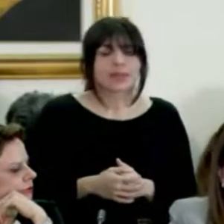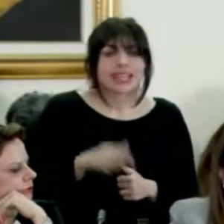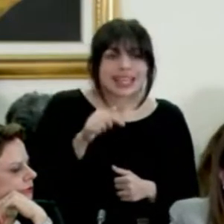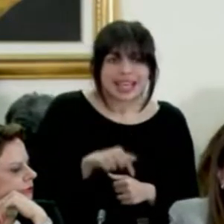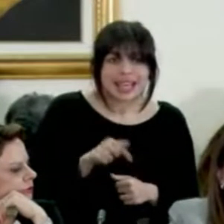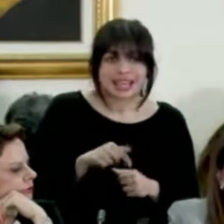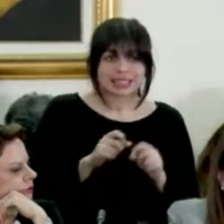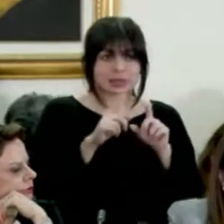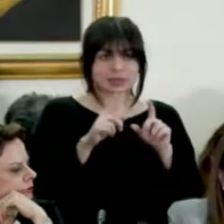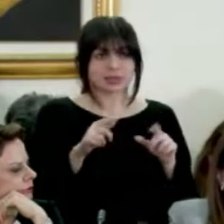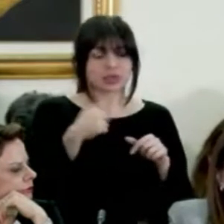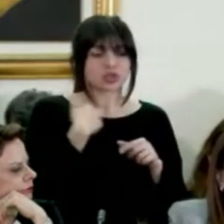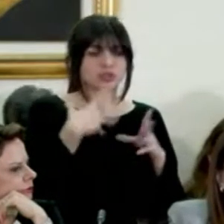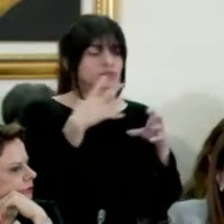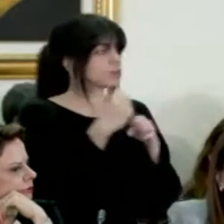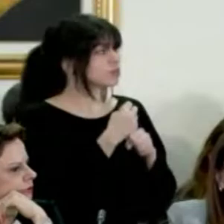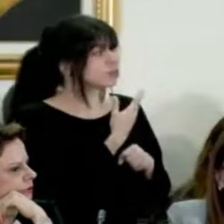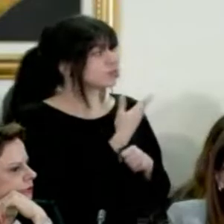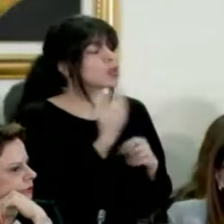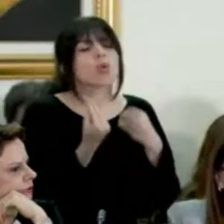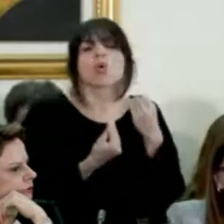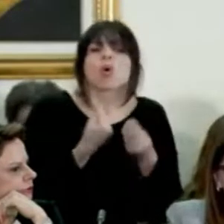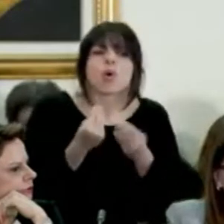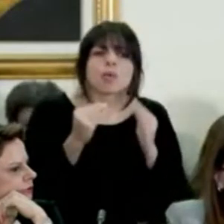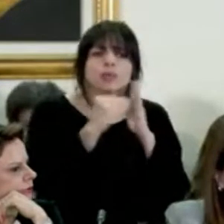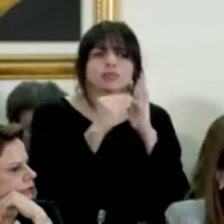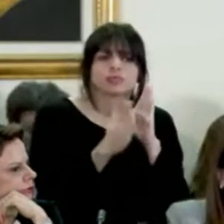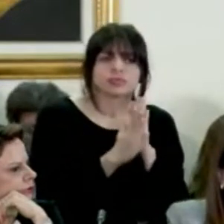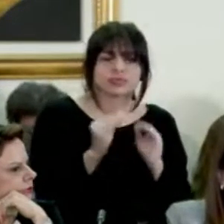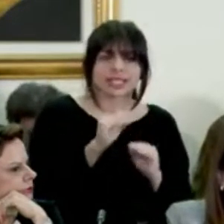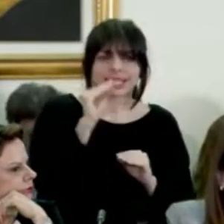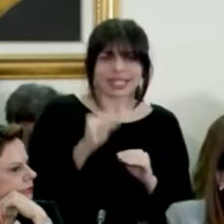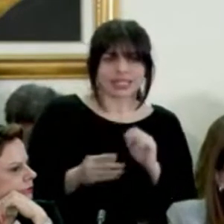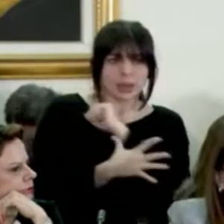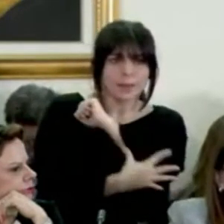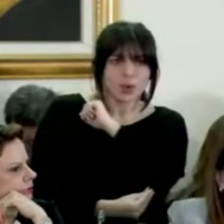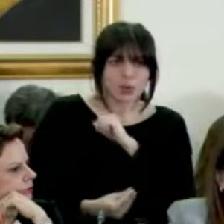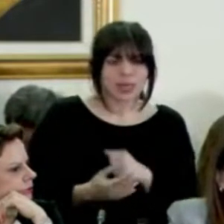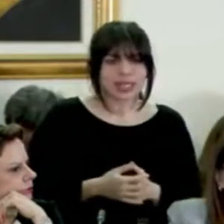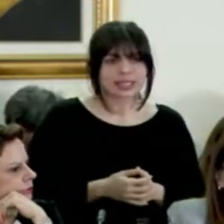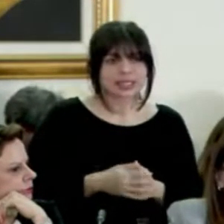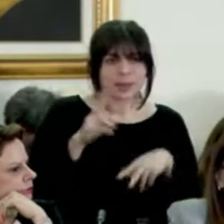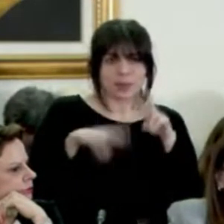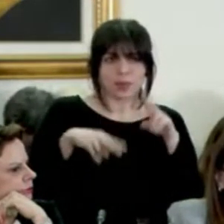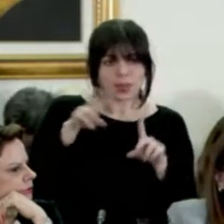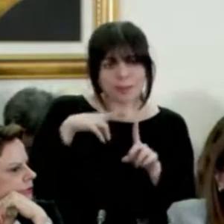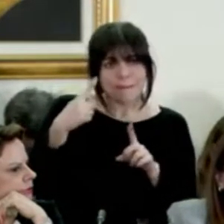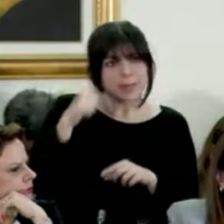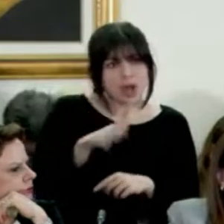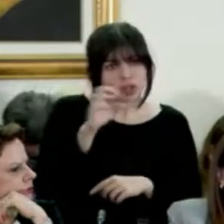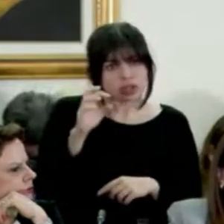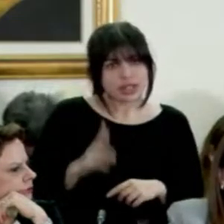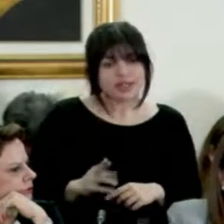En esta lámina resumimos cómo está conformado el índice de pobreza multidimensional para Costa